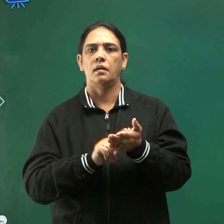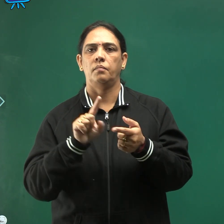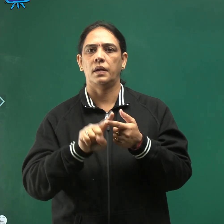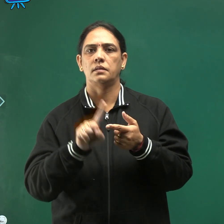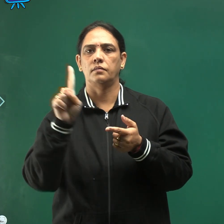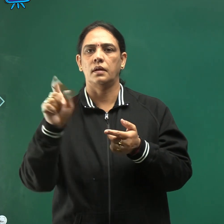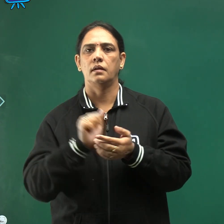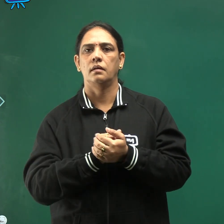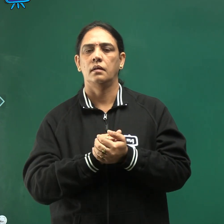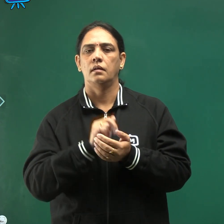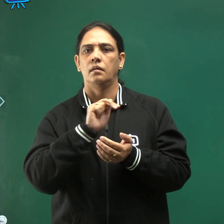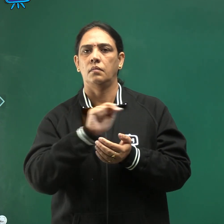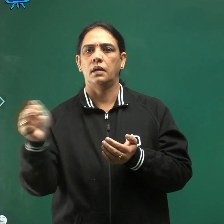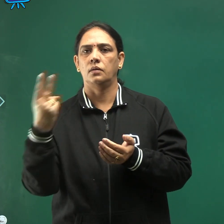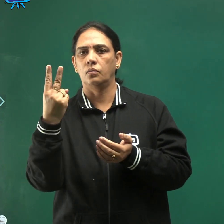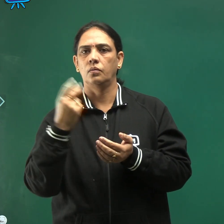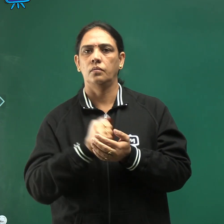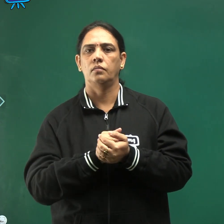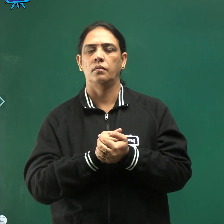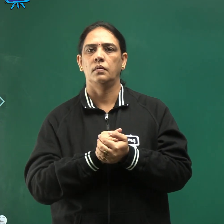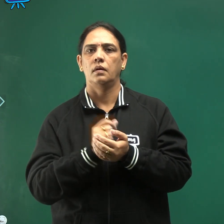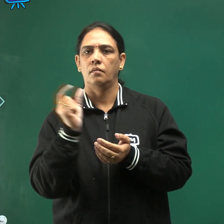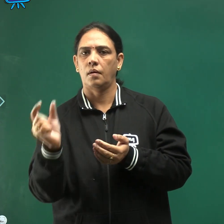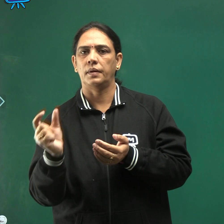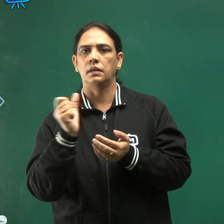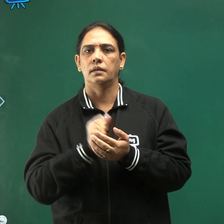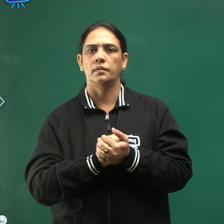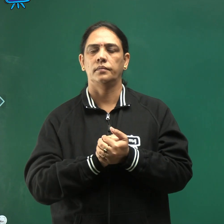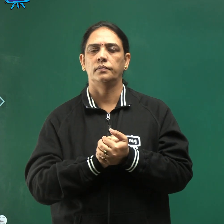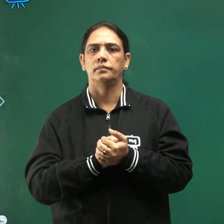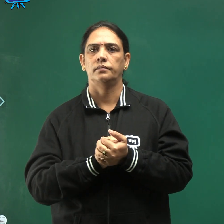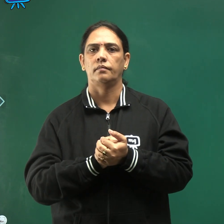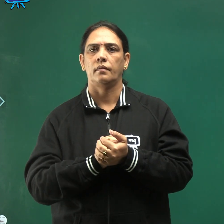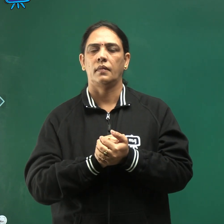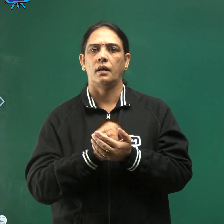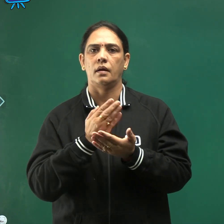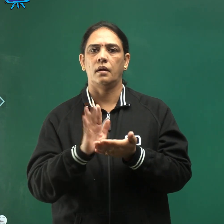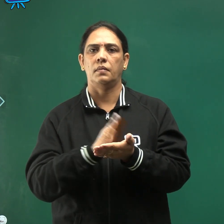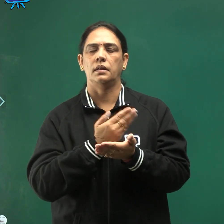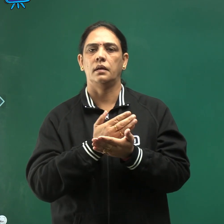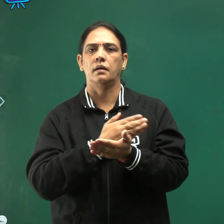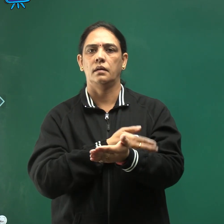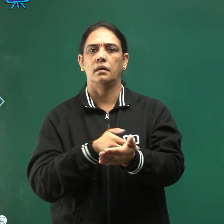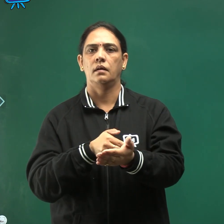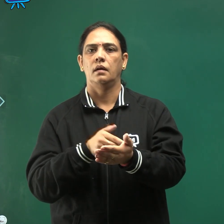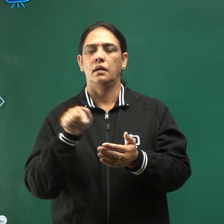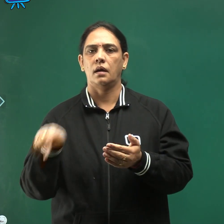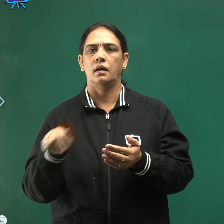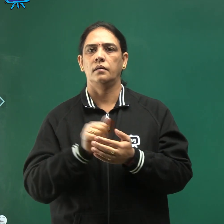n+1 बटे 2 वह पद का माध्य